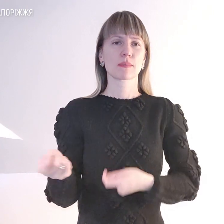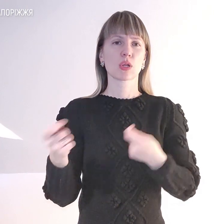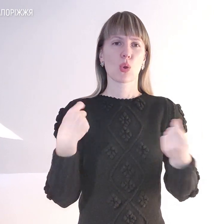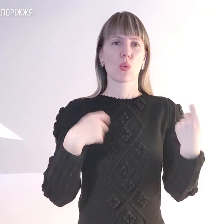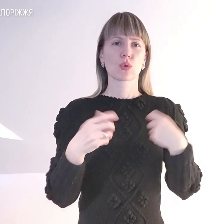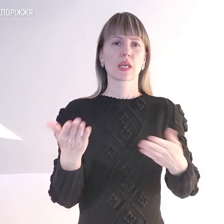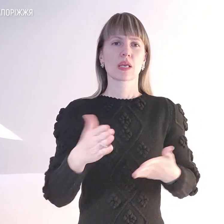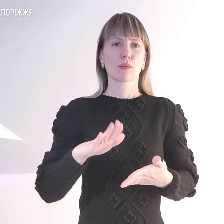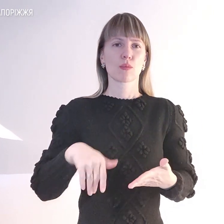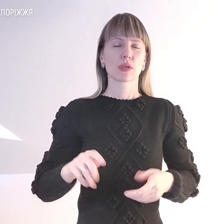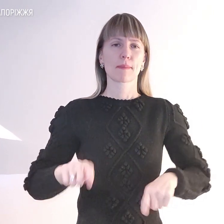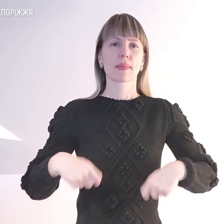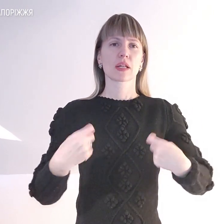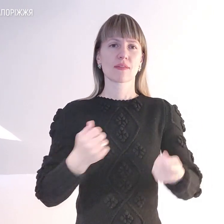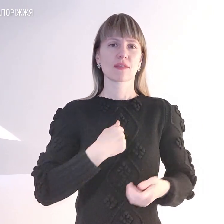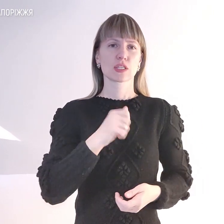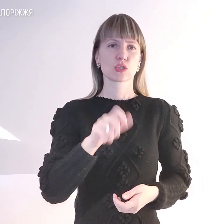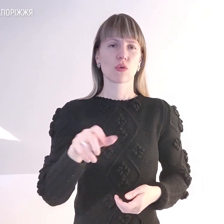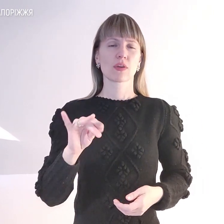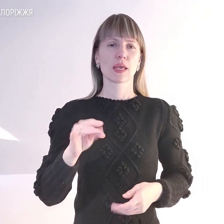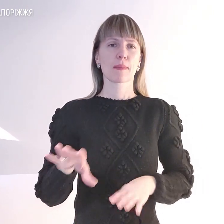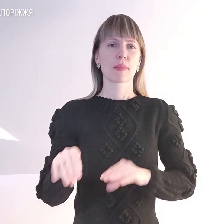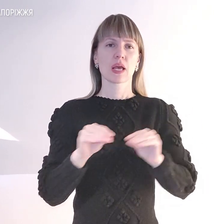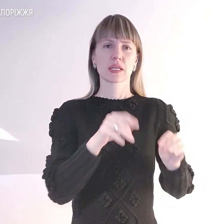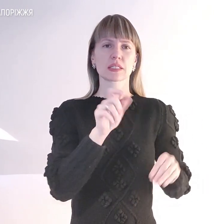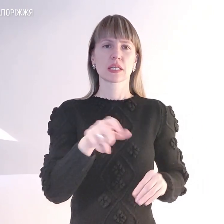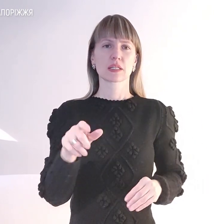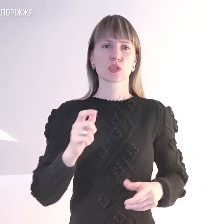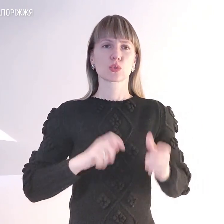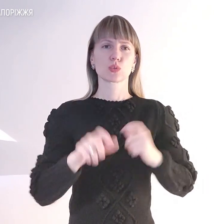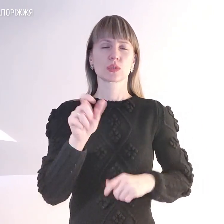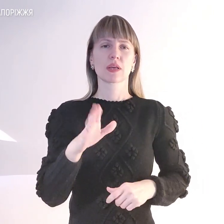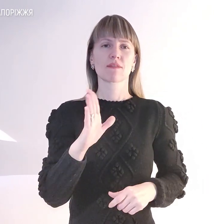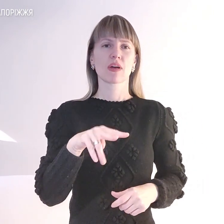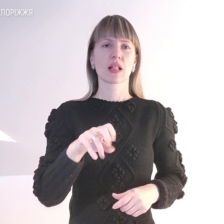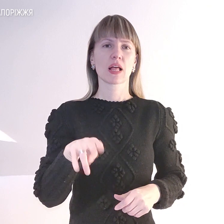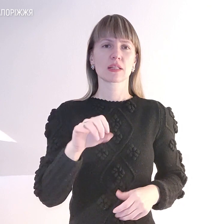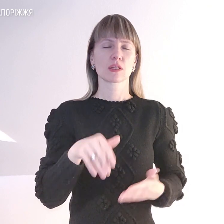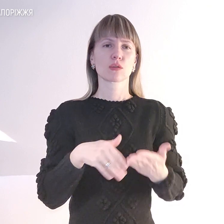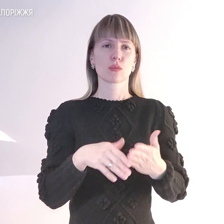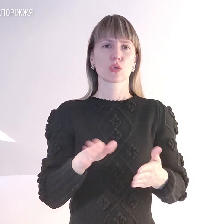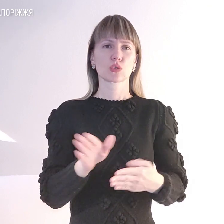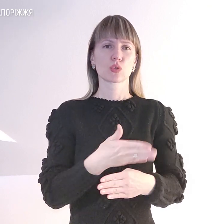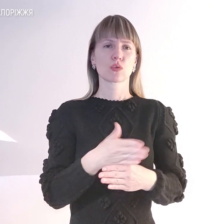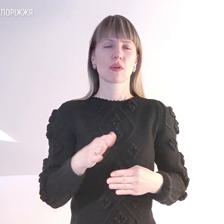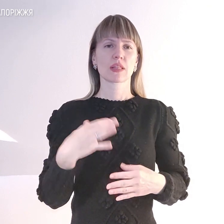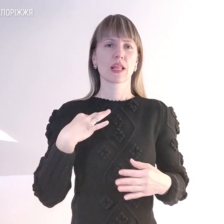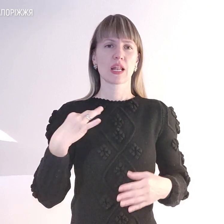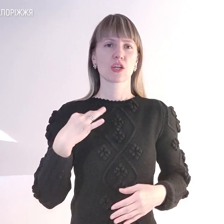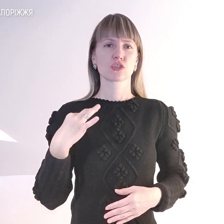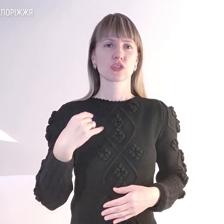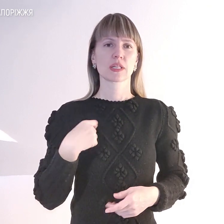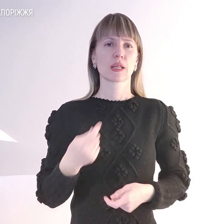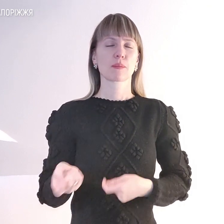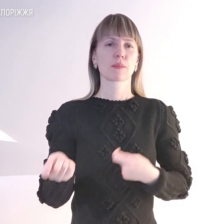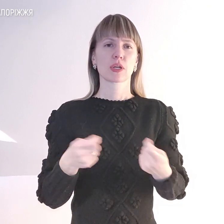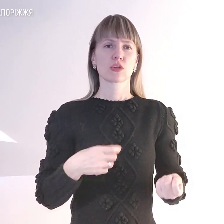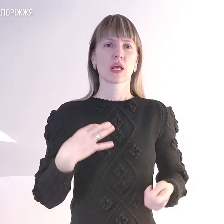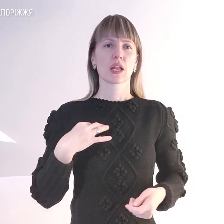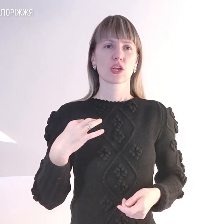який потім передають військовим та переселенцям. Студентка Влада допомагає сортувати речі. Нам приносять речі, ми